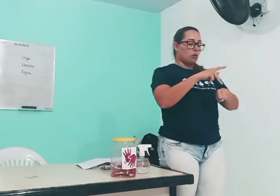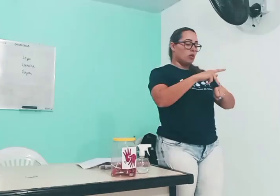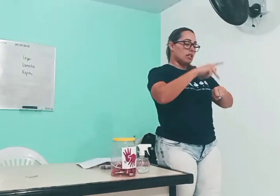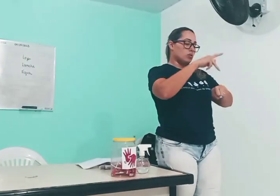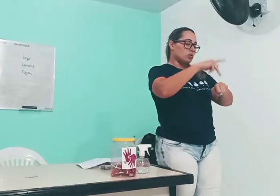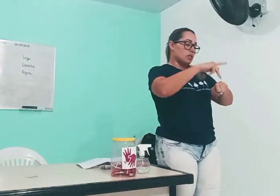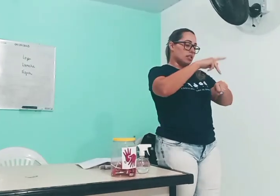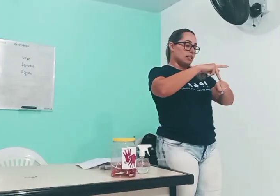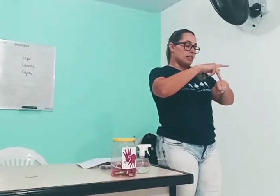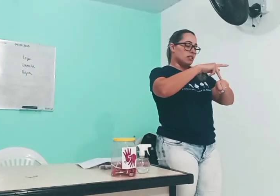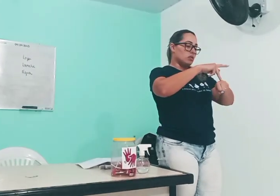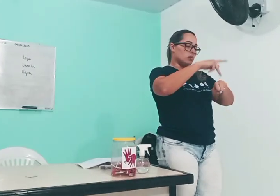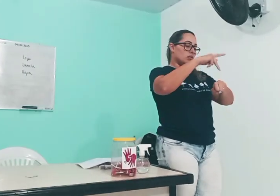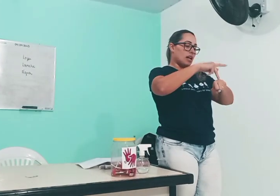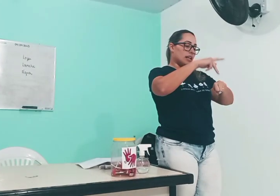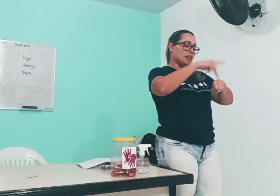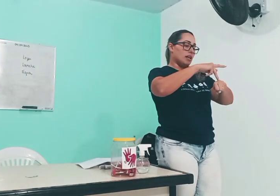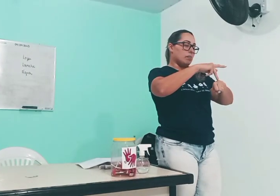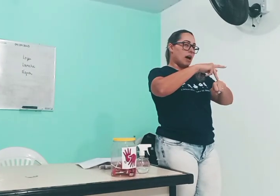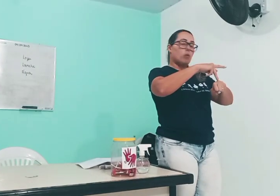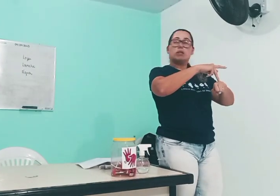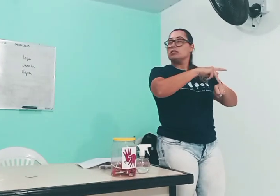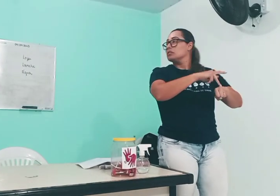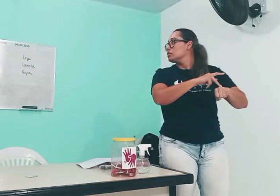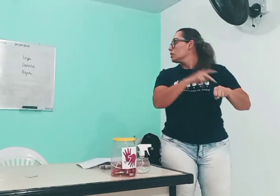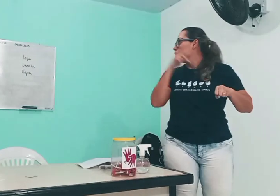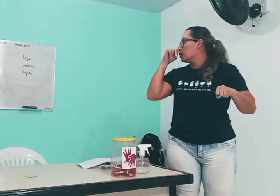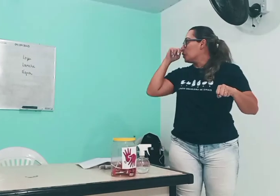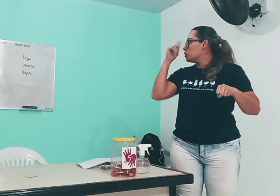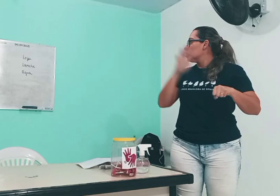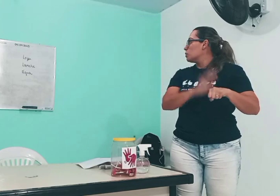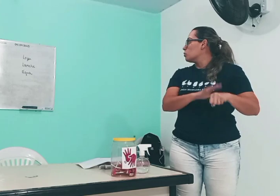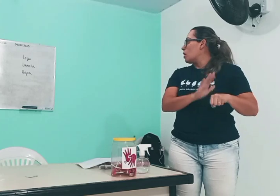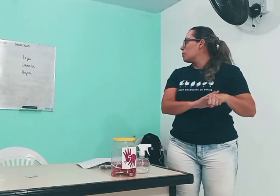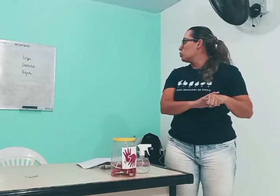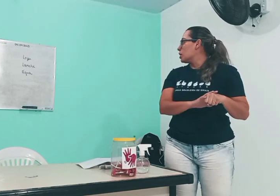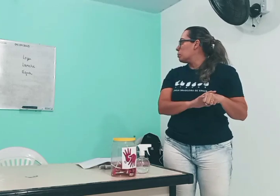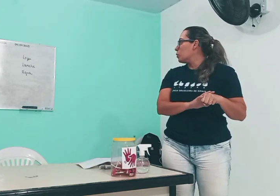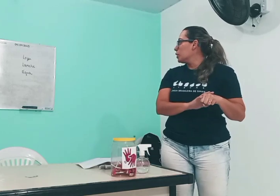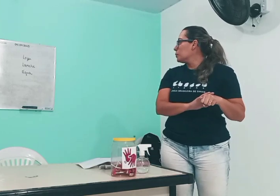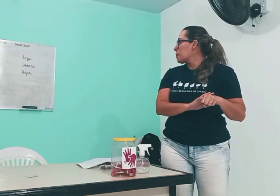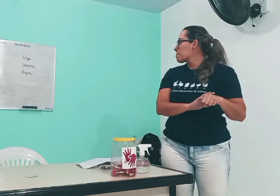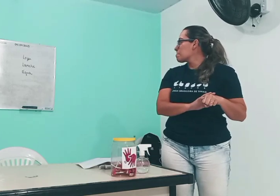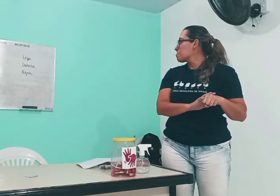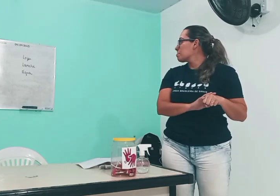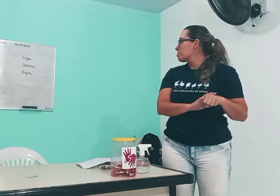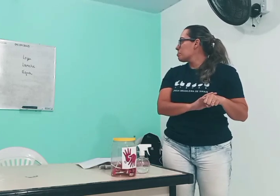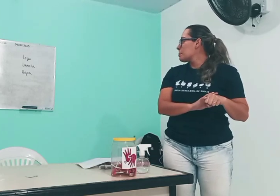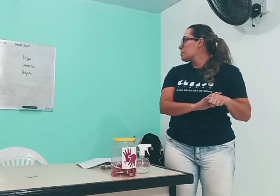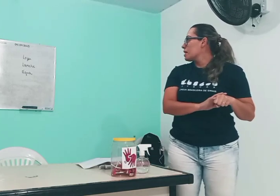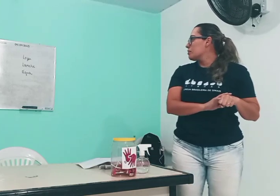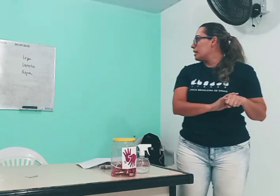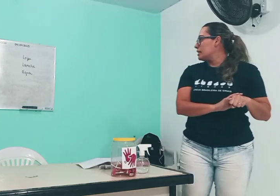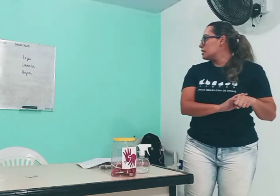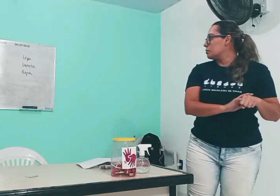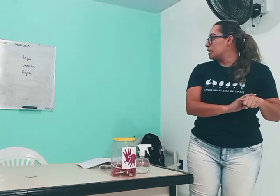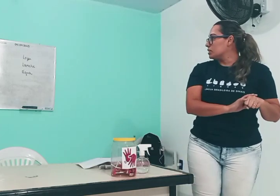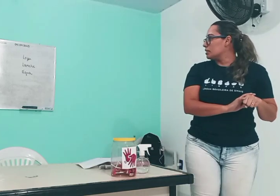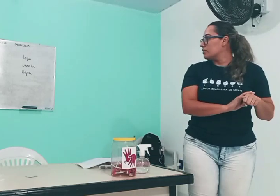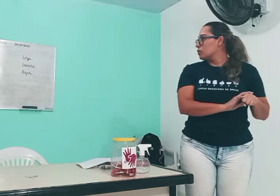né? São dois cliquezinhos aqui na palma, onde eu chamo a mão de apoio. Feliz também a gente já